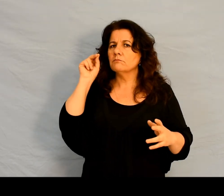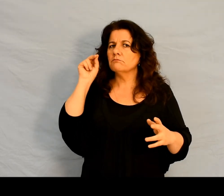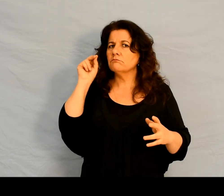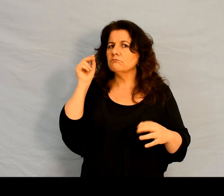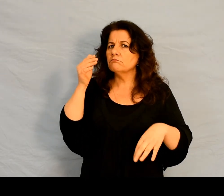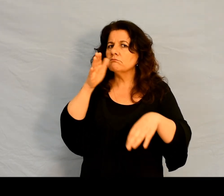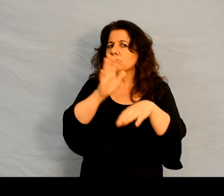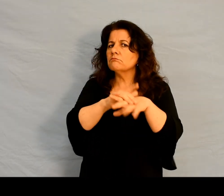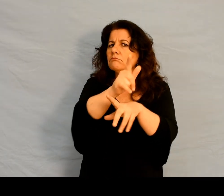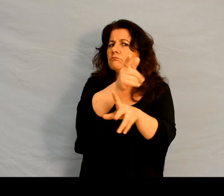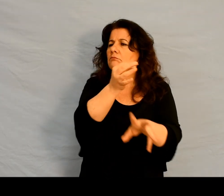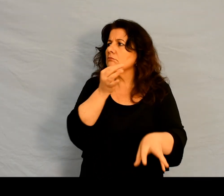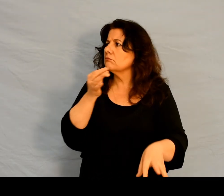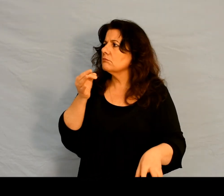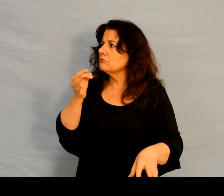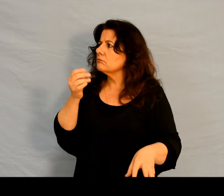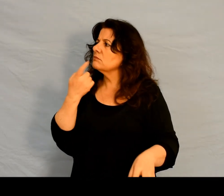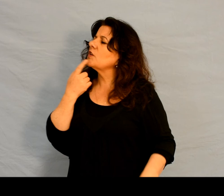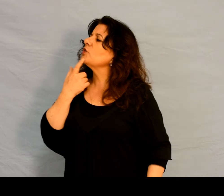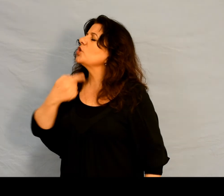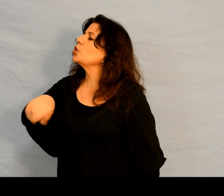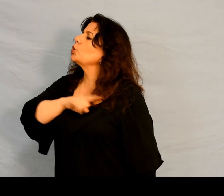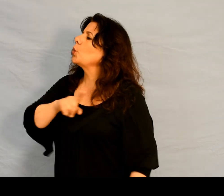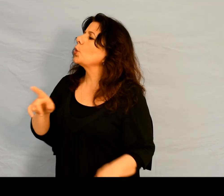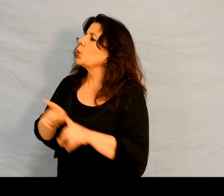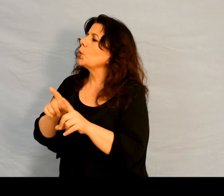Serions-nous aveugles, nous aussi ?»